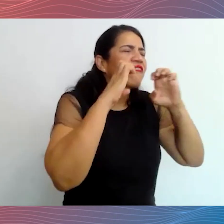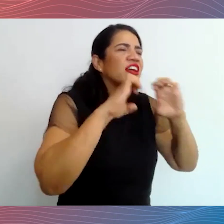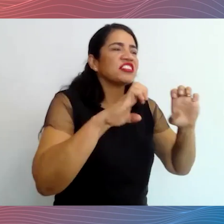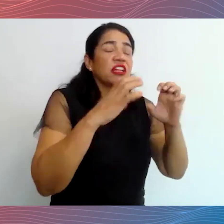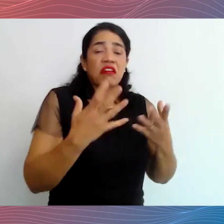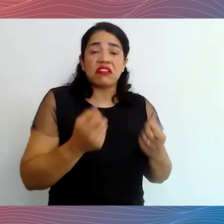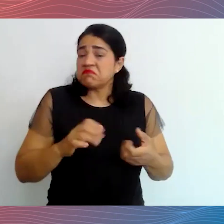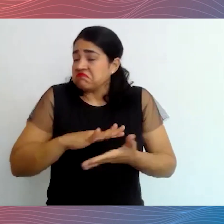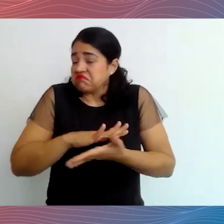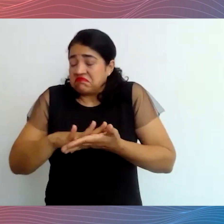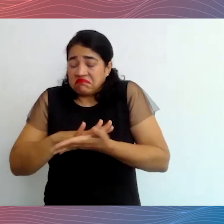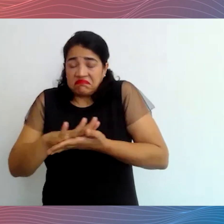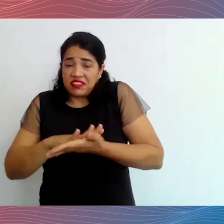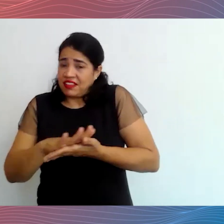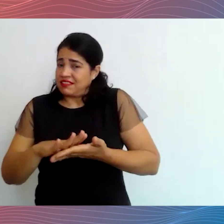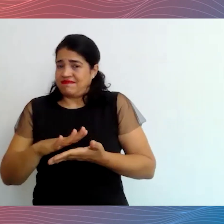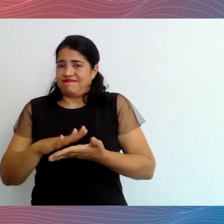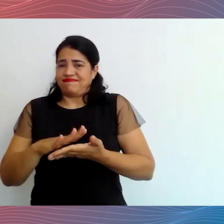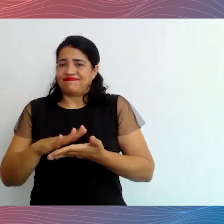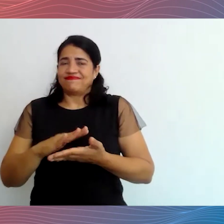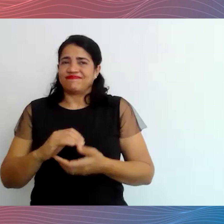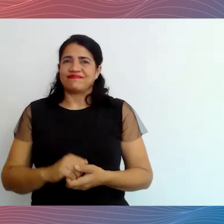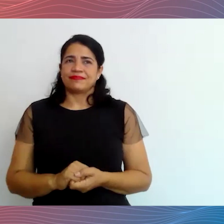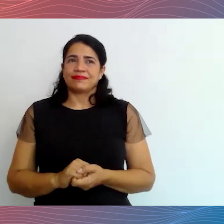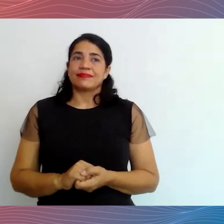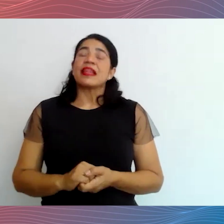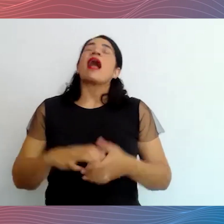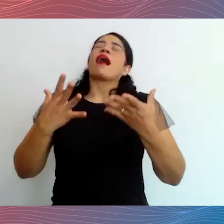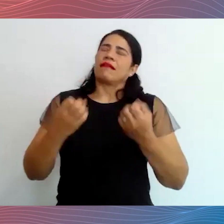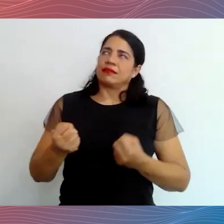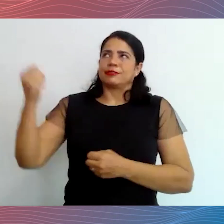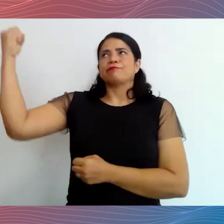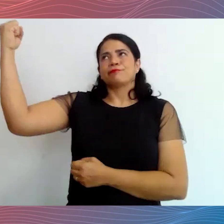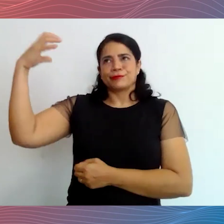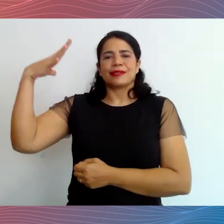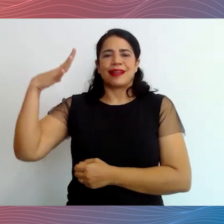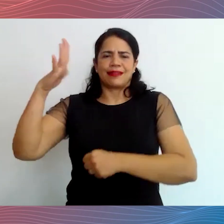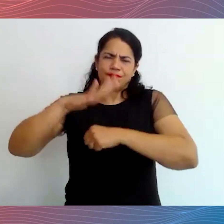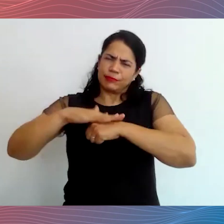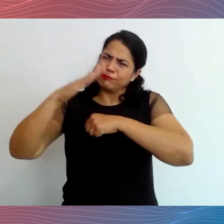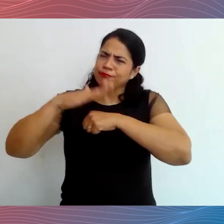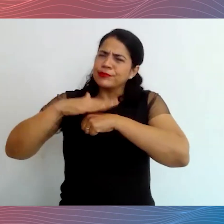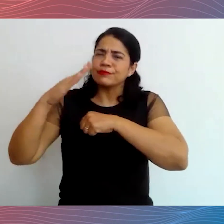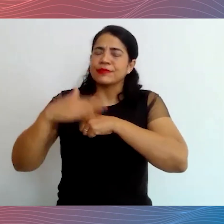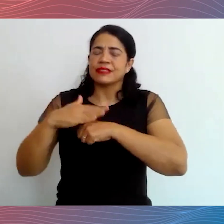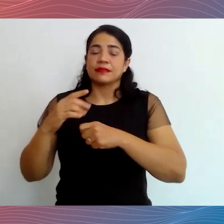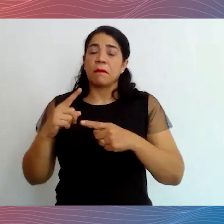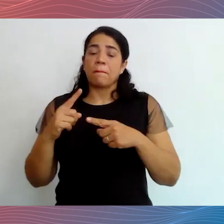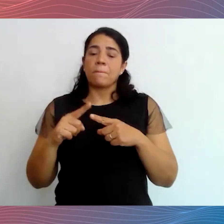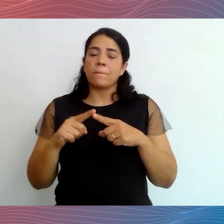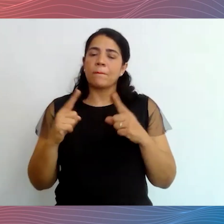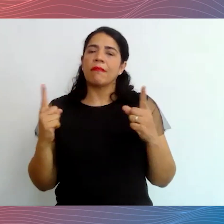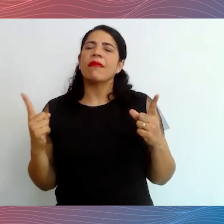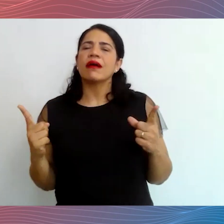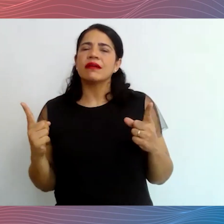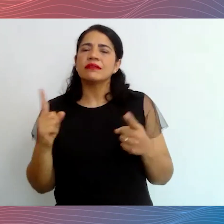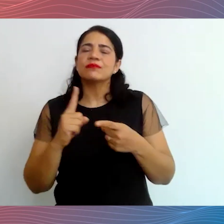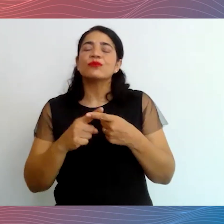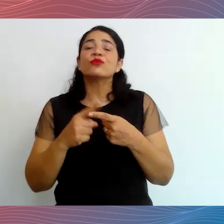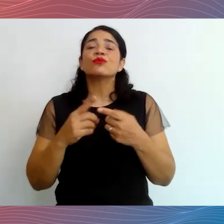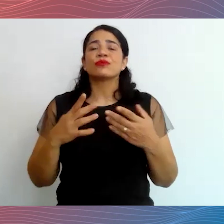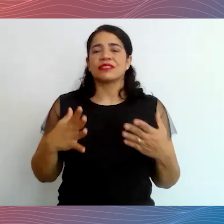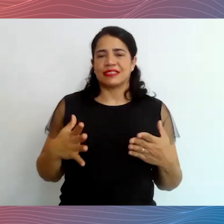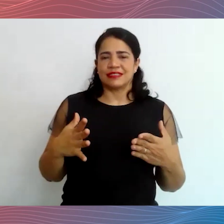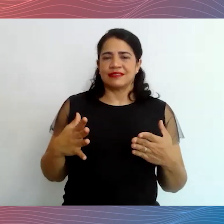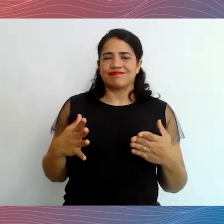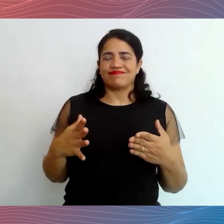nada. Ganhamos da graça, não é isso? Por quê? Porque é o amor que nos inunda, né? O amor de Deus é